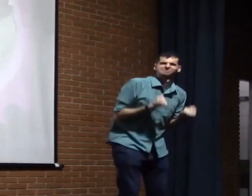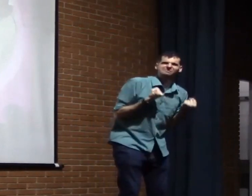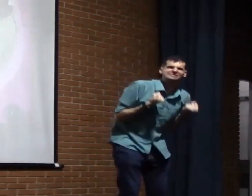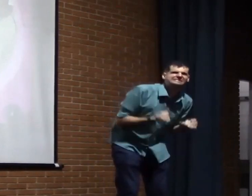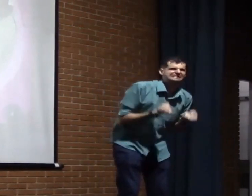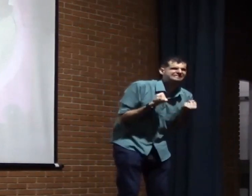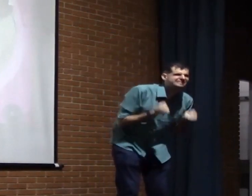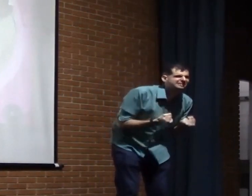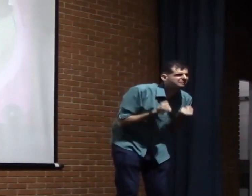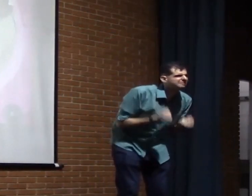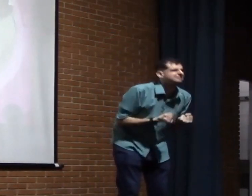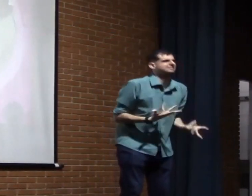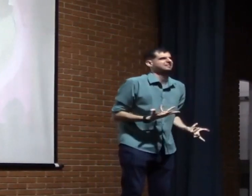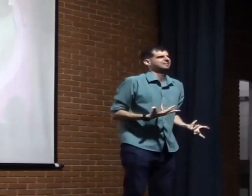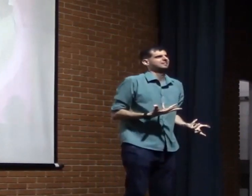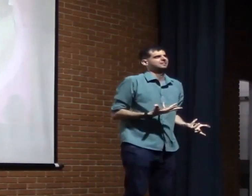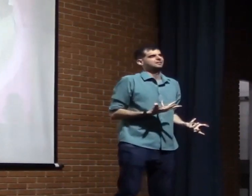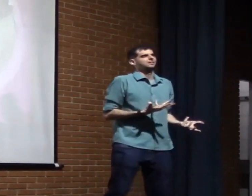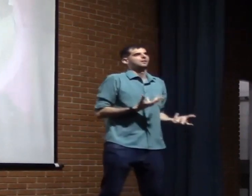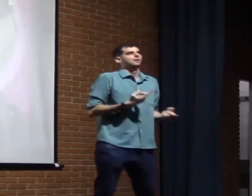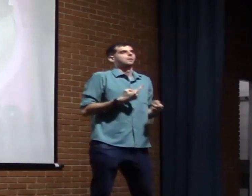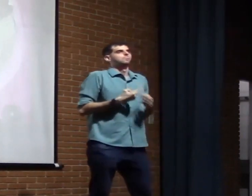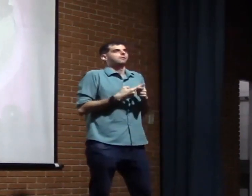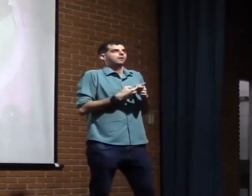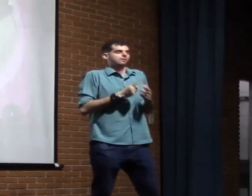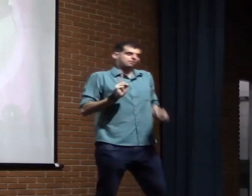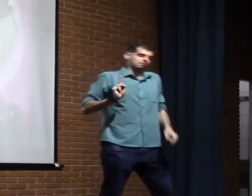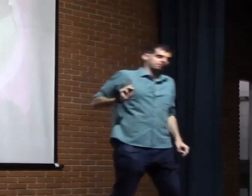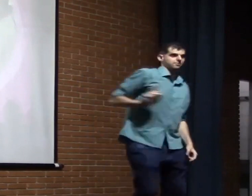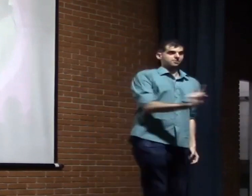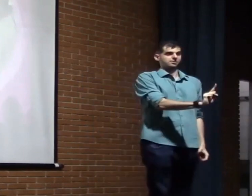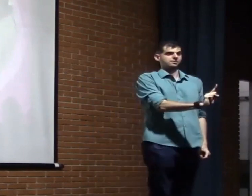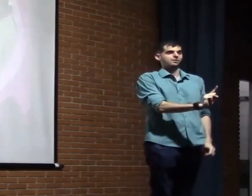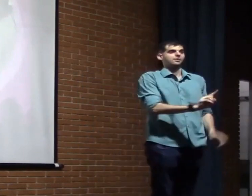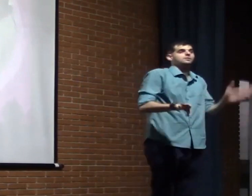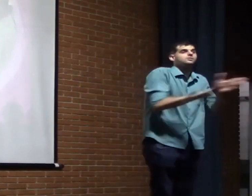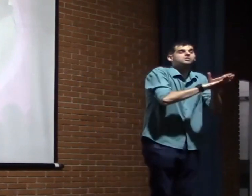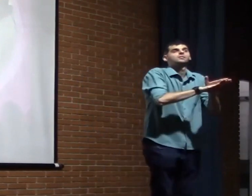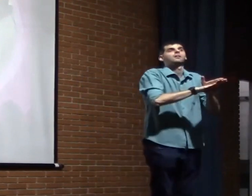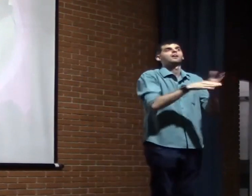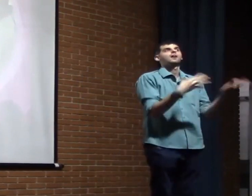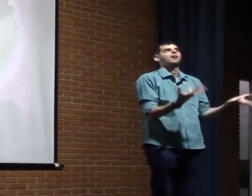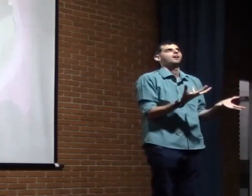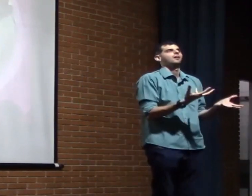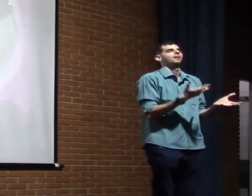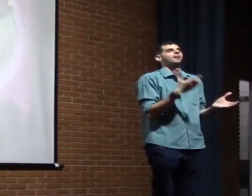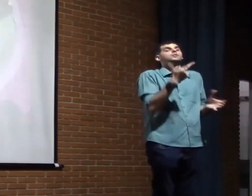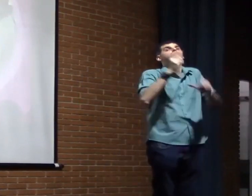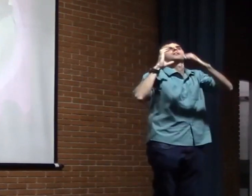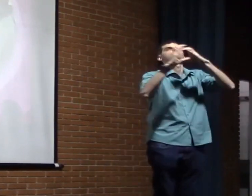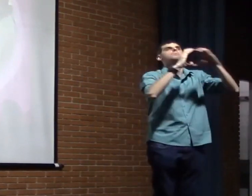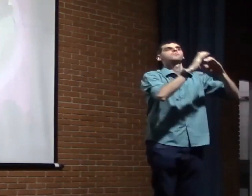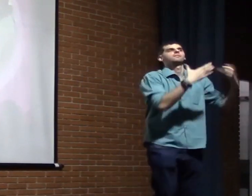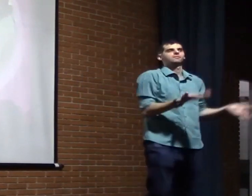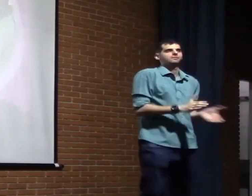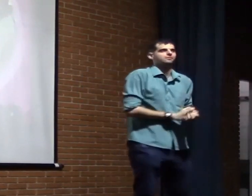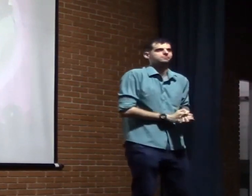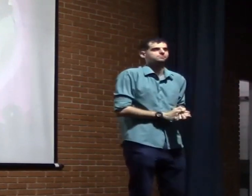angustiados, sabe? Sentem esse peso, parece que carregam esse peso de vivenciar essa situação. Às vezes chegam